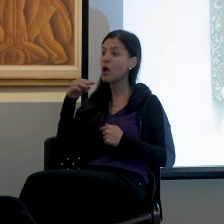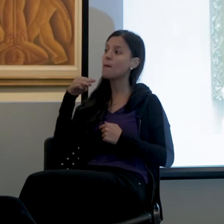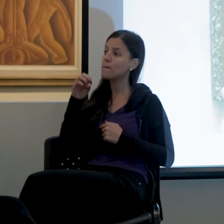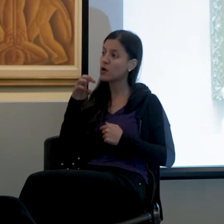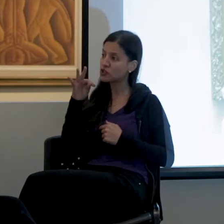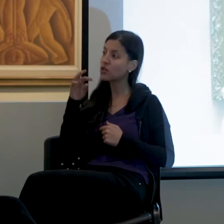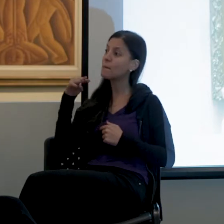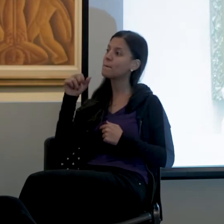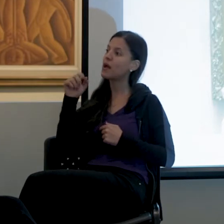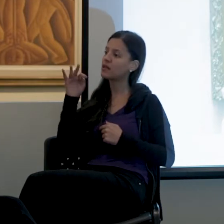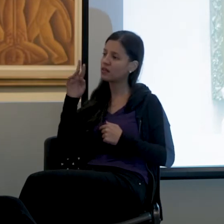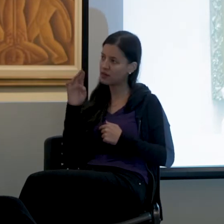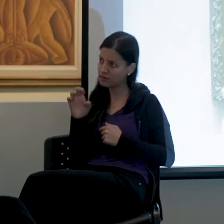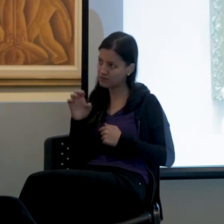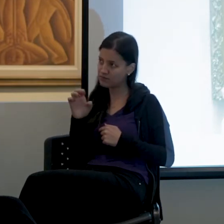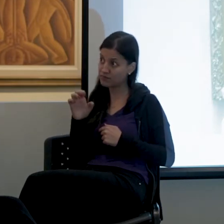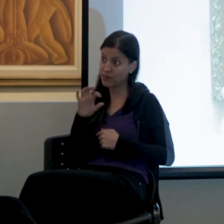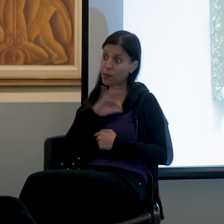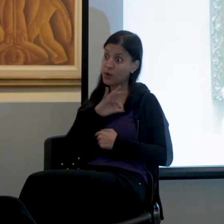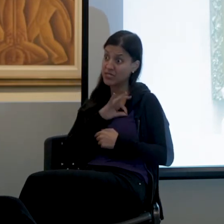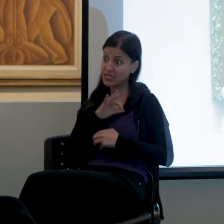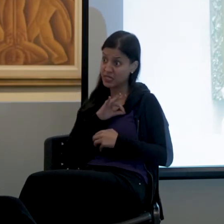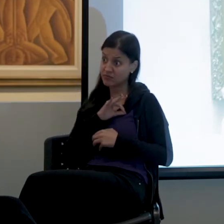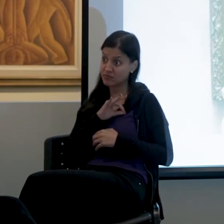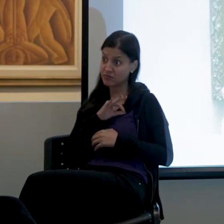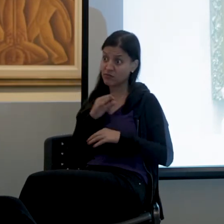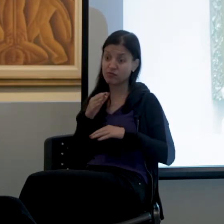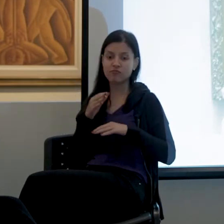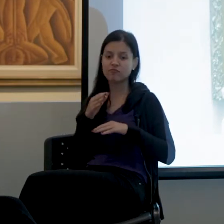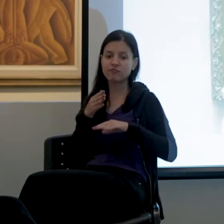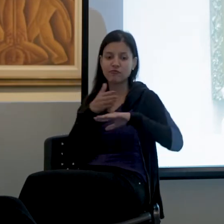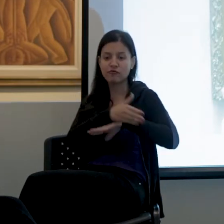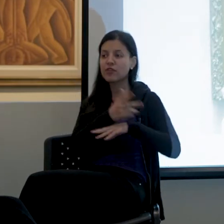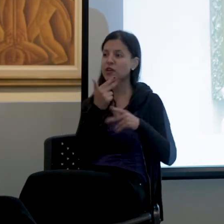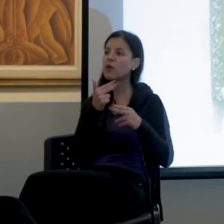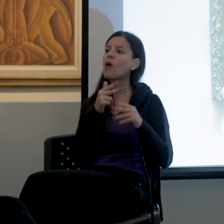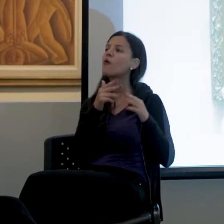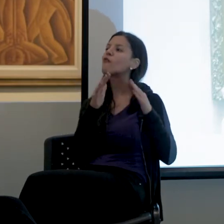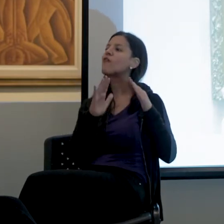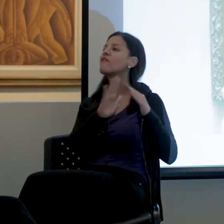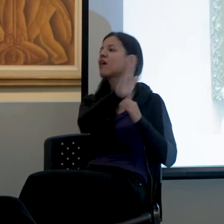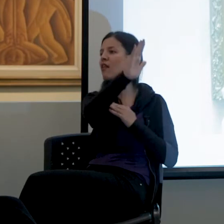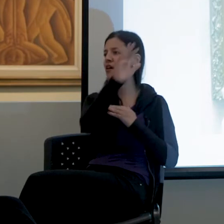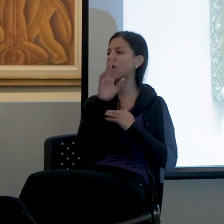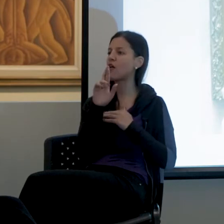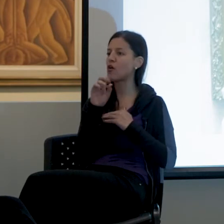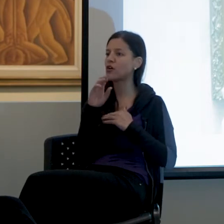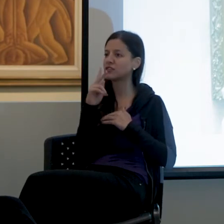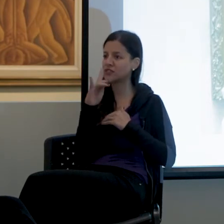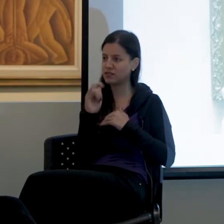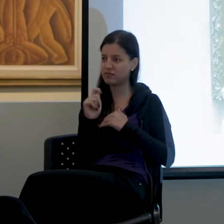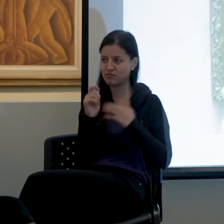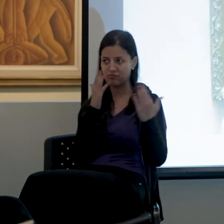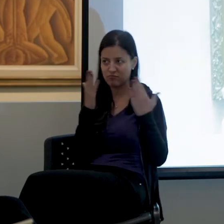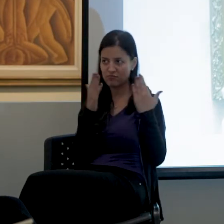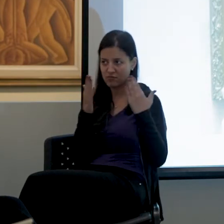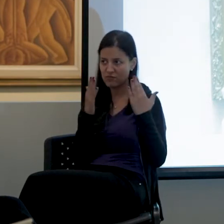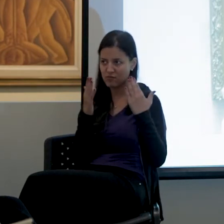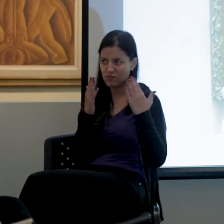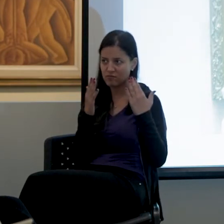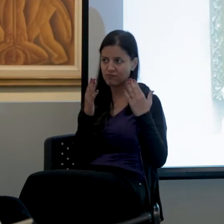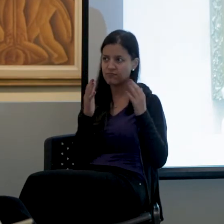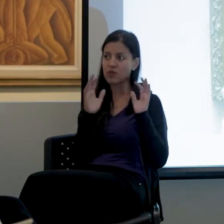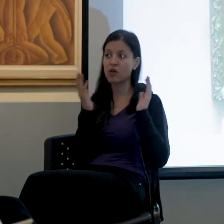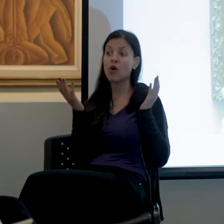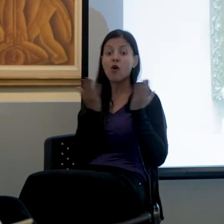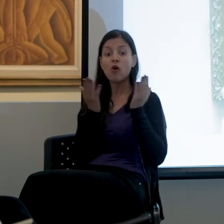o Jardim Ângela. Foi a Rocinha da França, né? Que explodiu revolucionariamente,